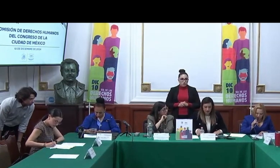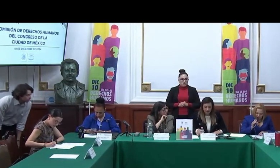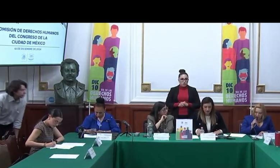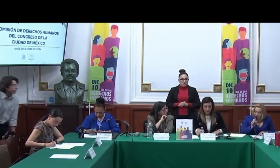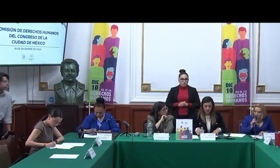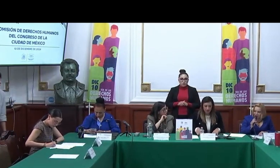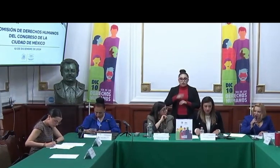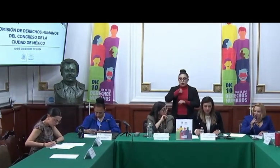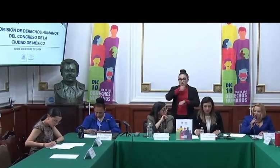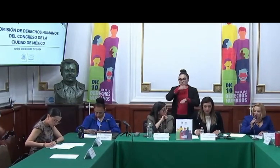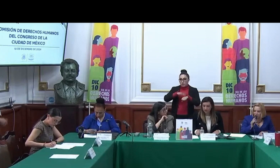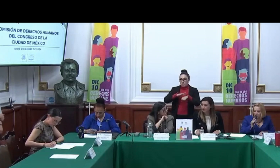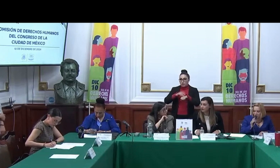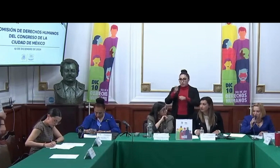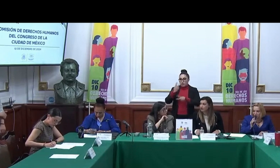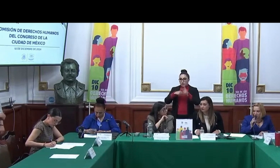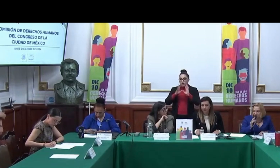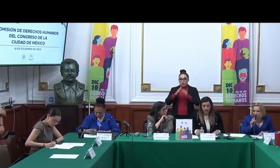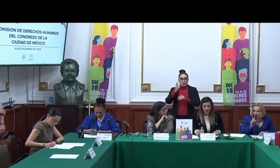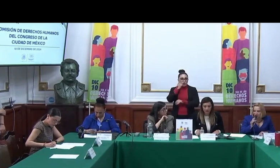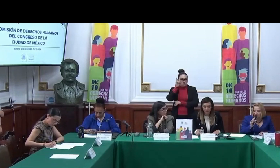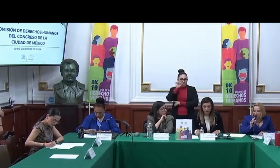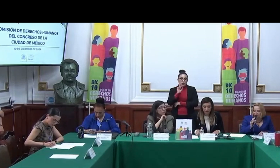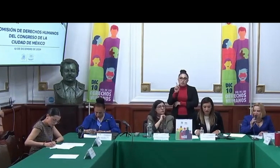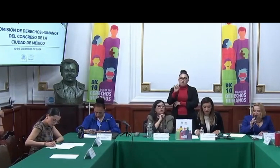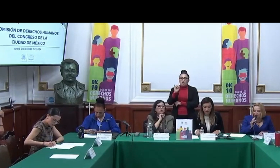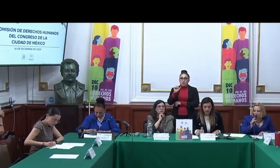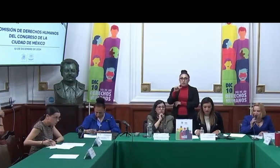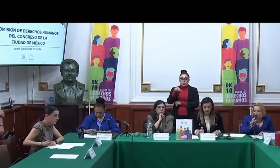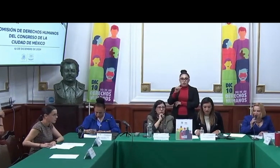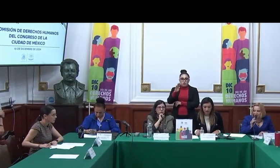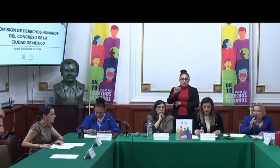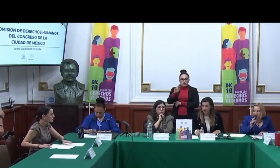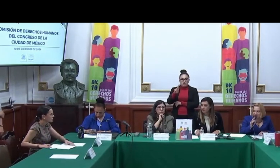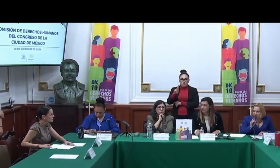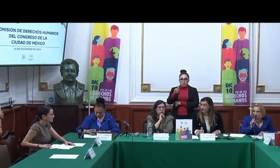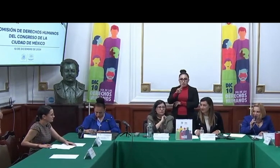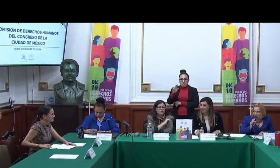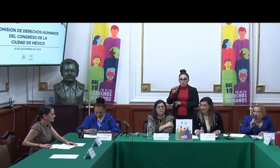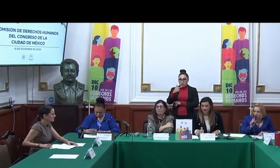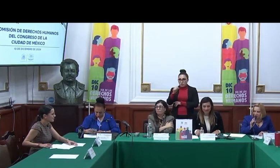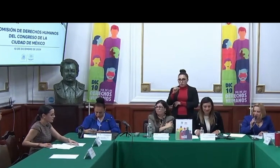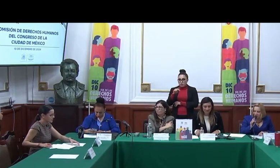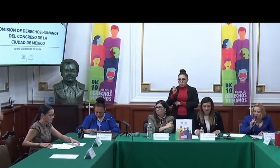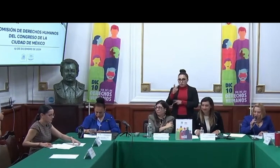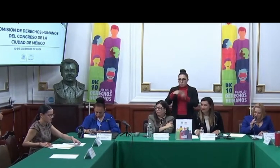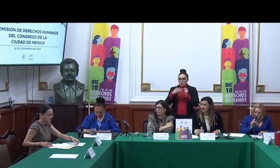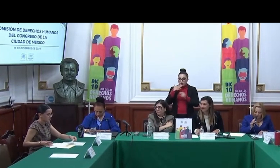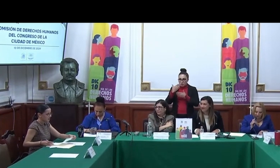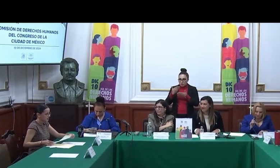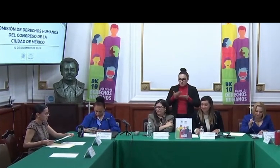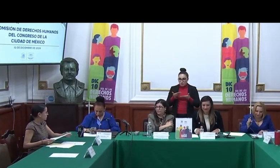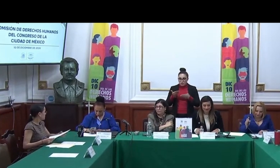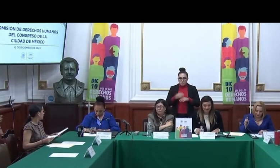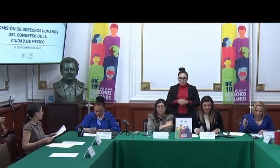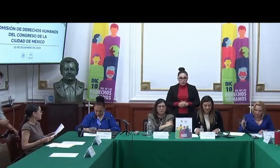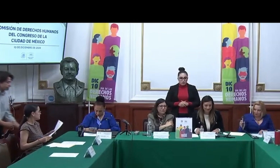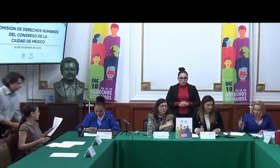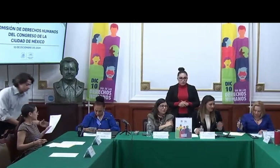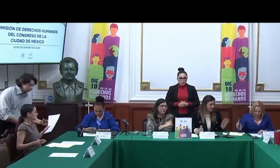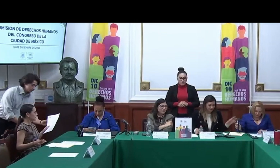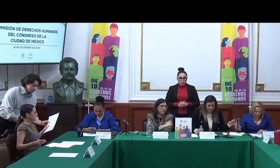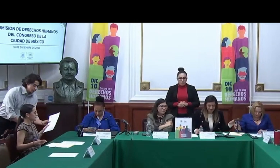Hacemos la mención que se incorpora con nosotros la diputada Diana Barragán Sánchez. Bienvenida, diputada.